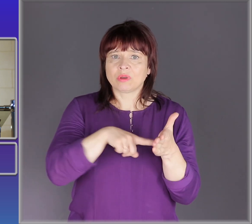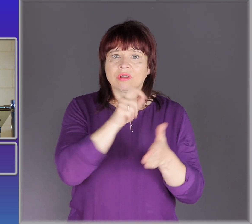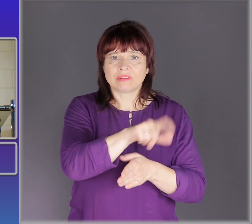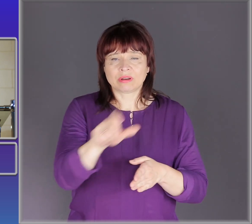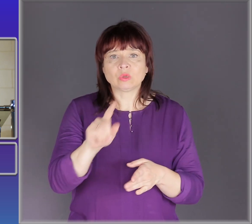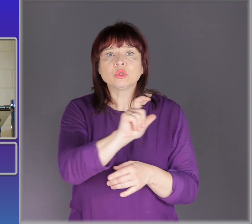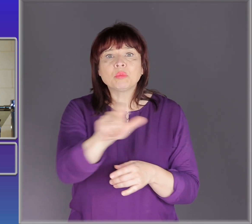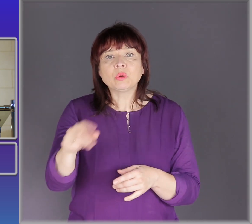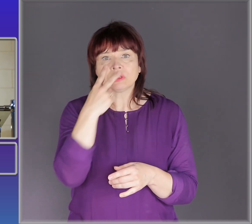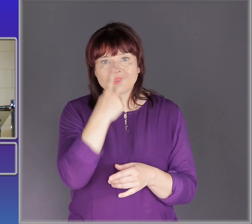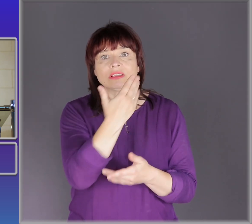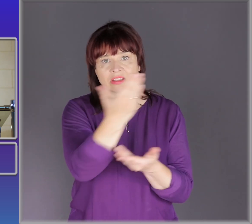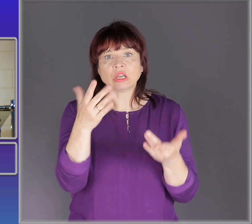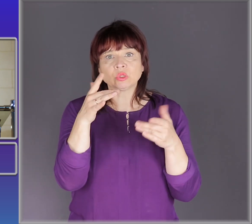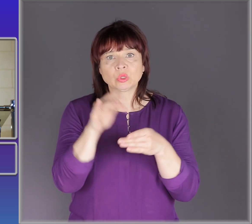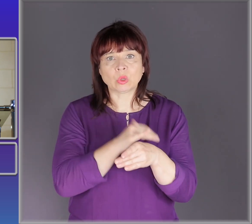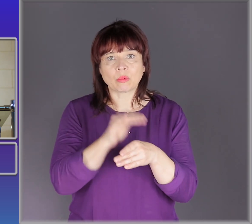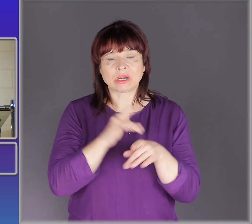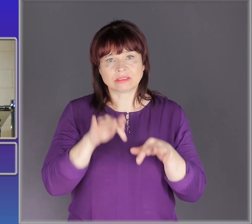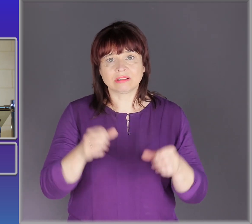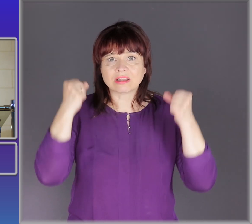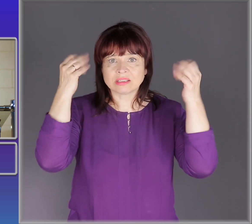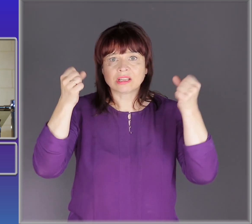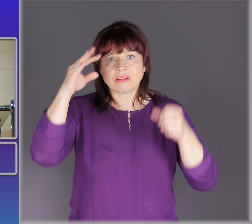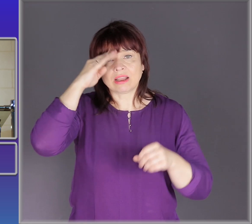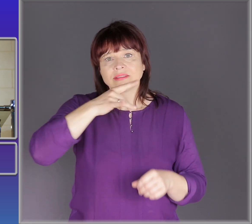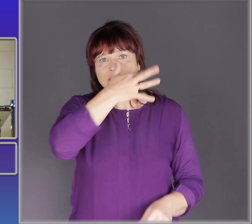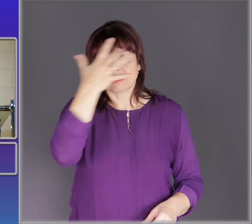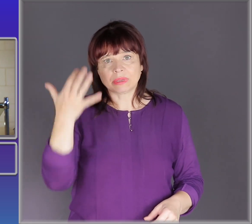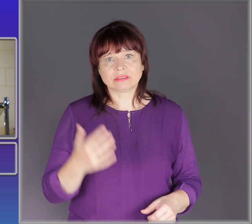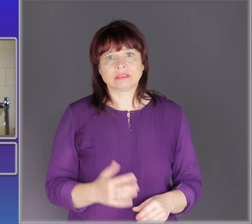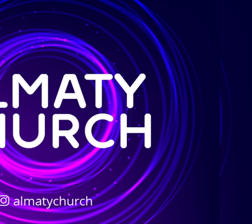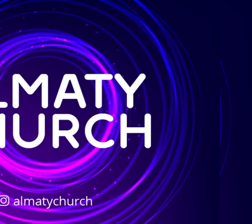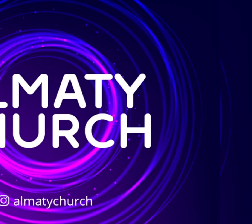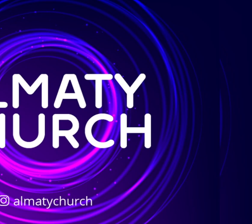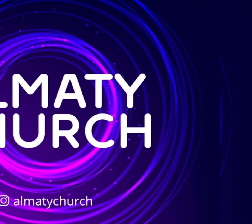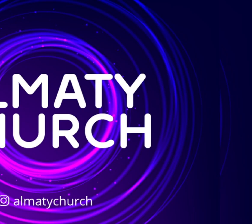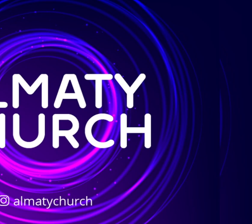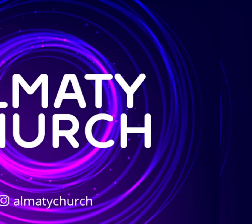чтобы люди видя наши добрые дела и прославляли отца нашего небесного